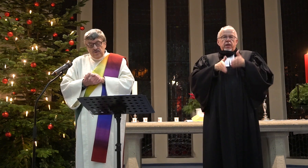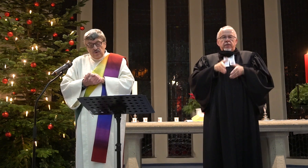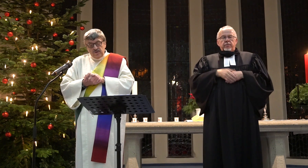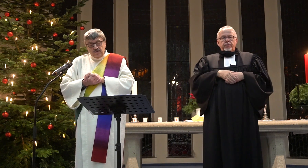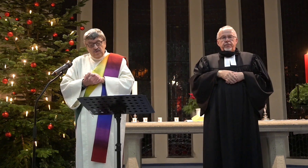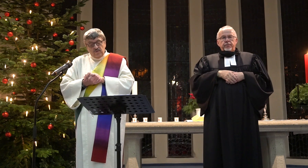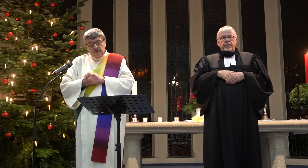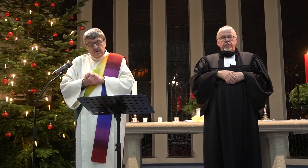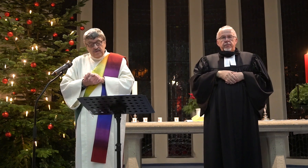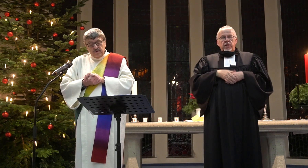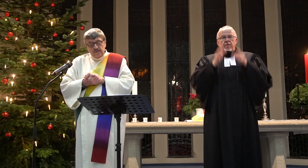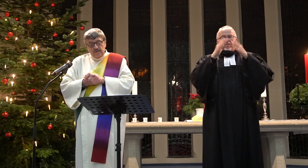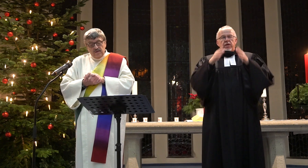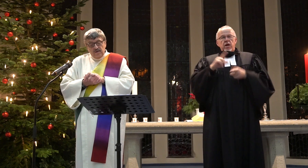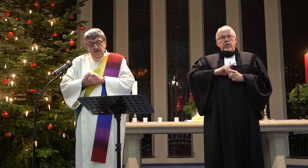Weihnachten trotz Corona.